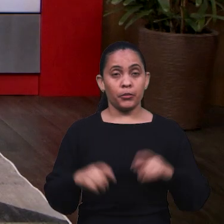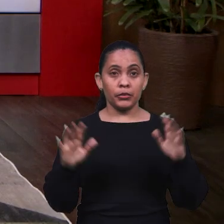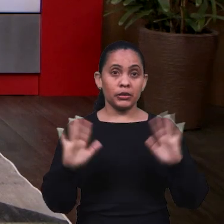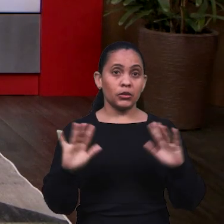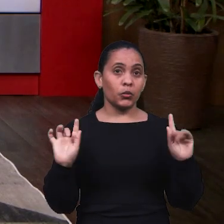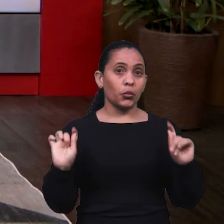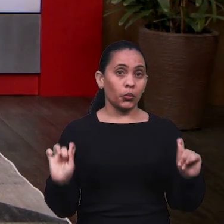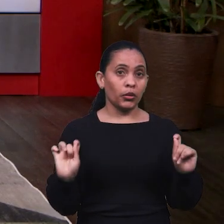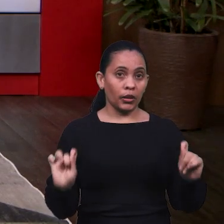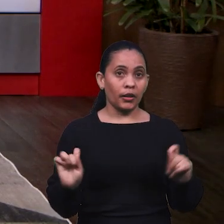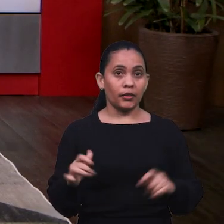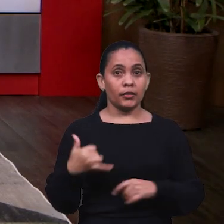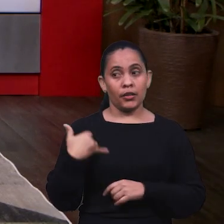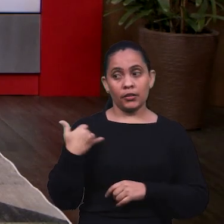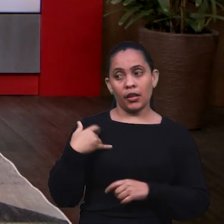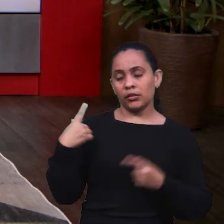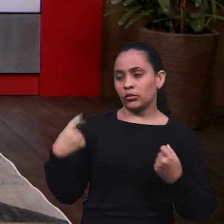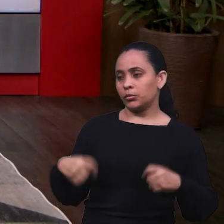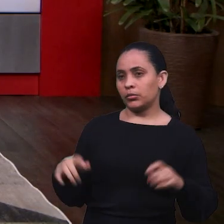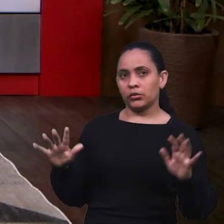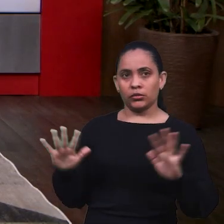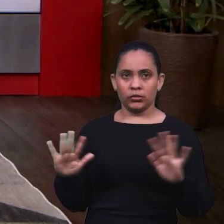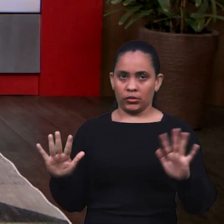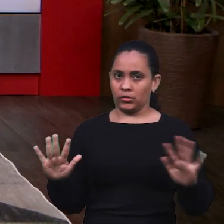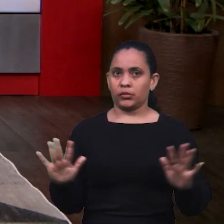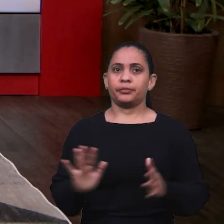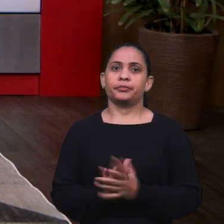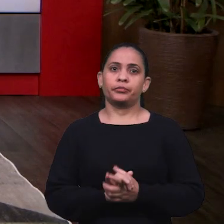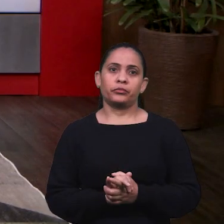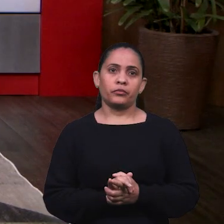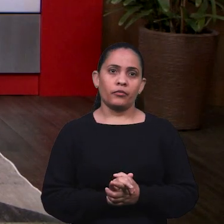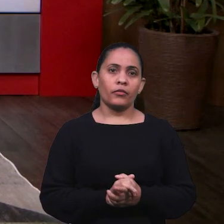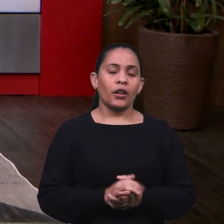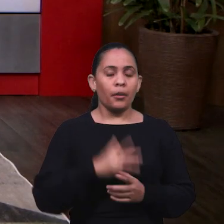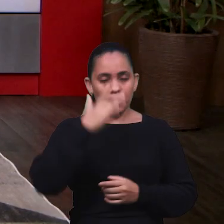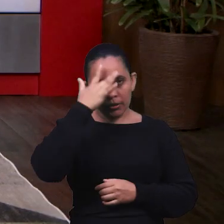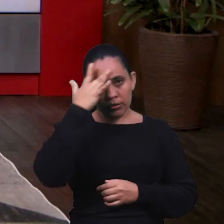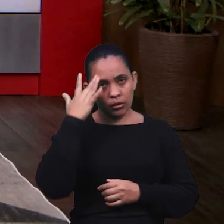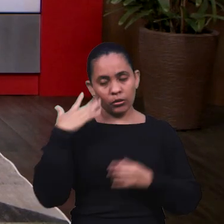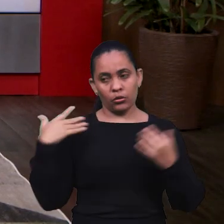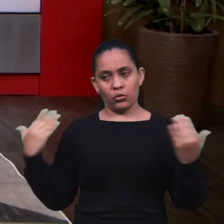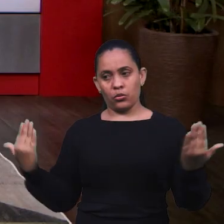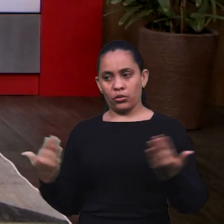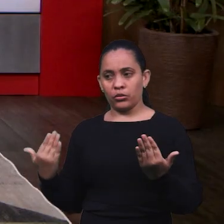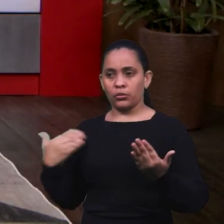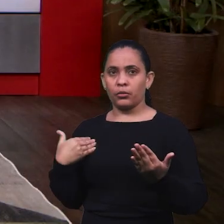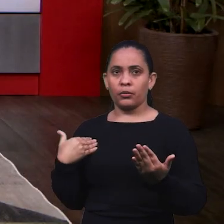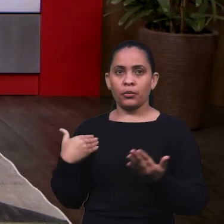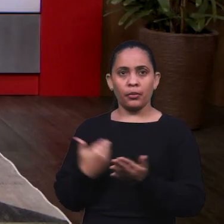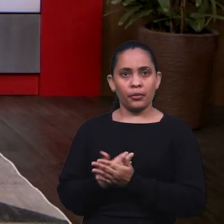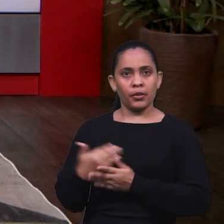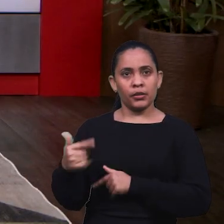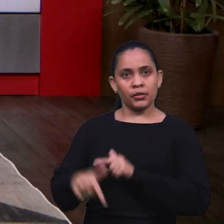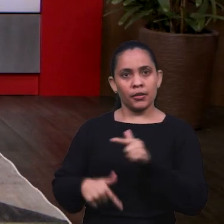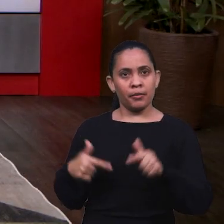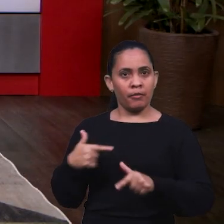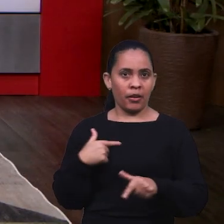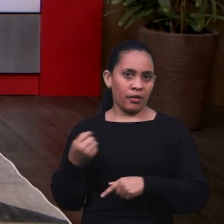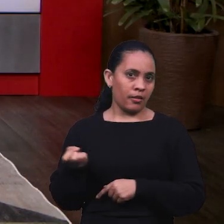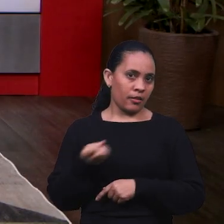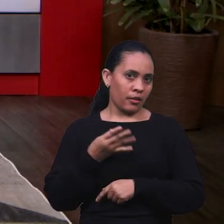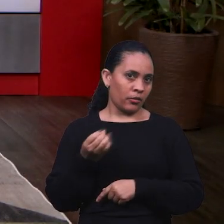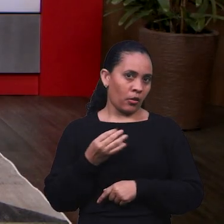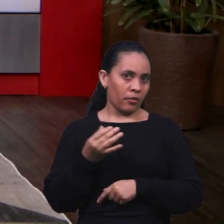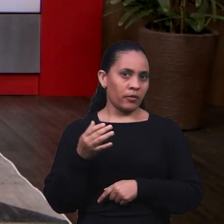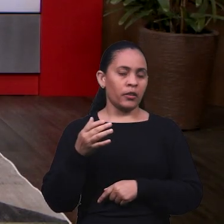precisa da idade. Então beneficia muito quem hoje começa a trabalhar cedo, porque diferente da